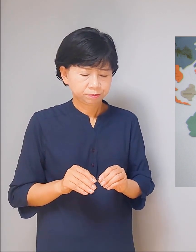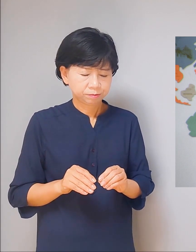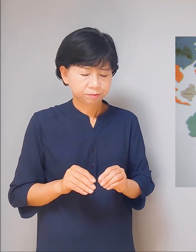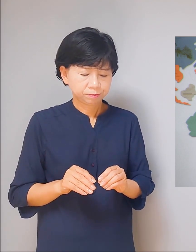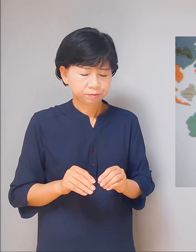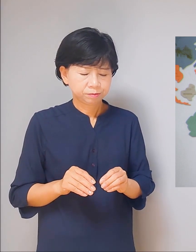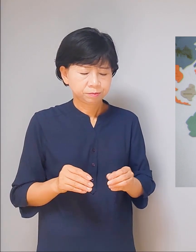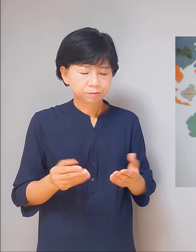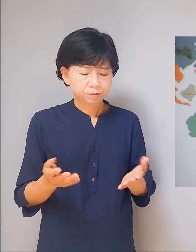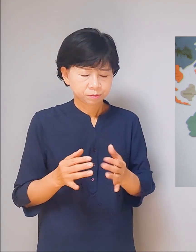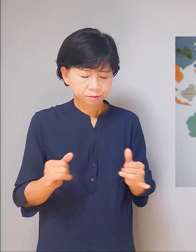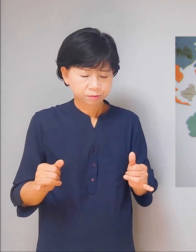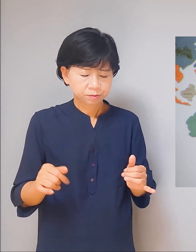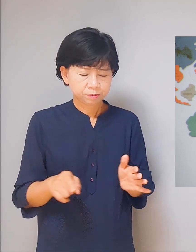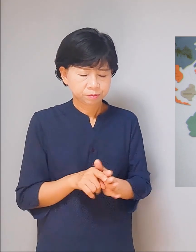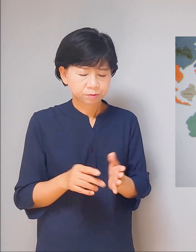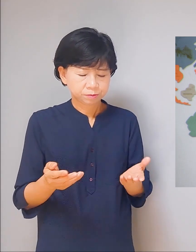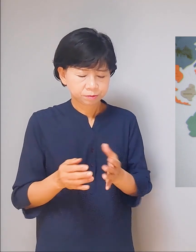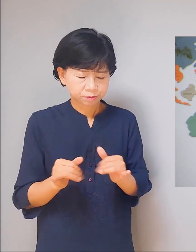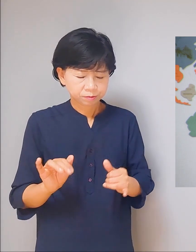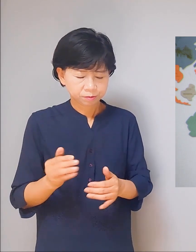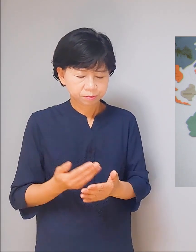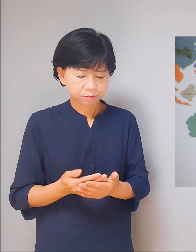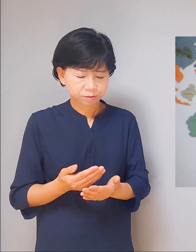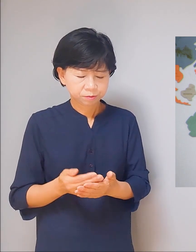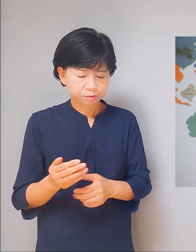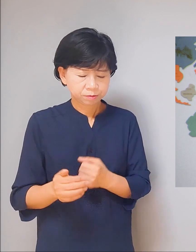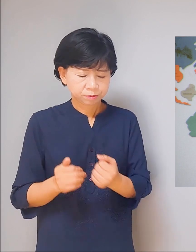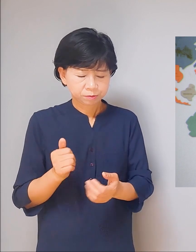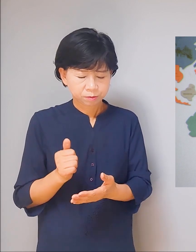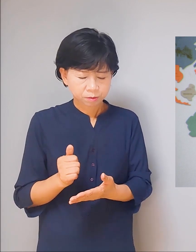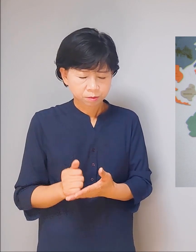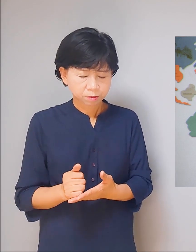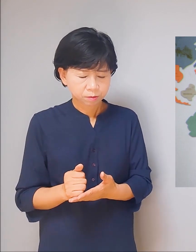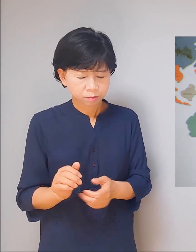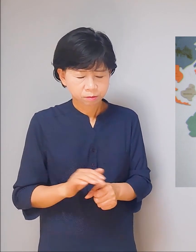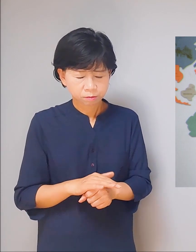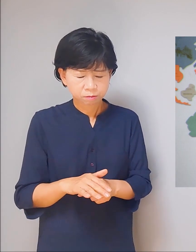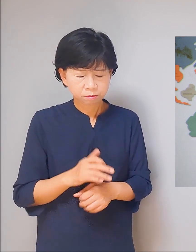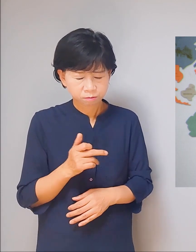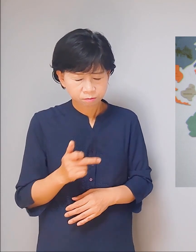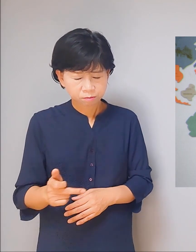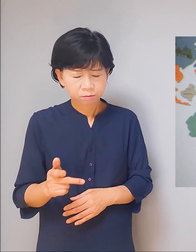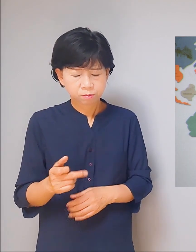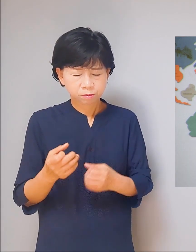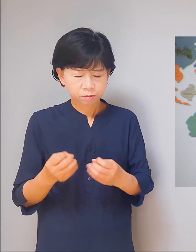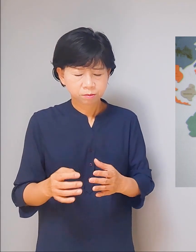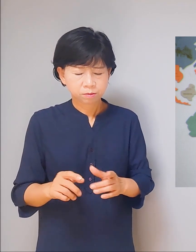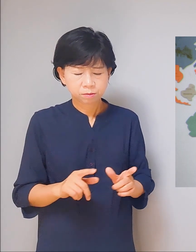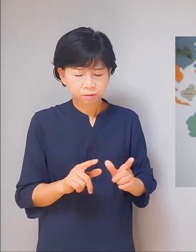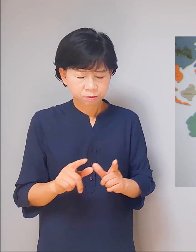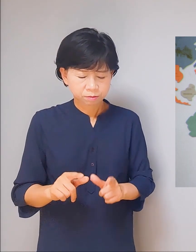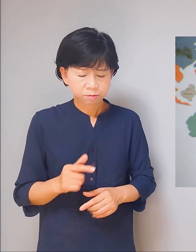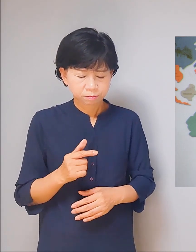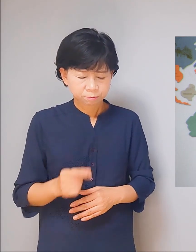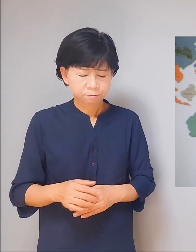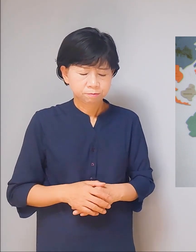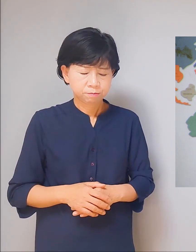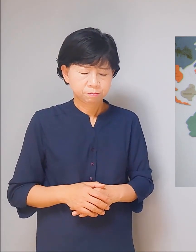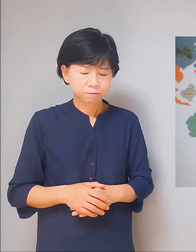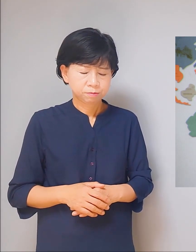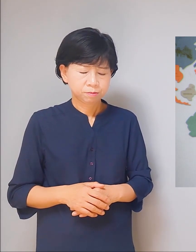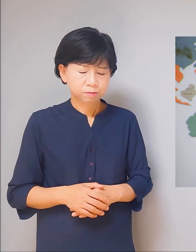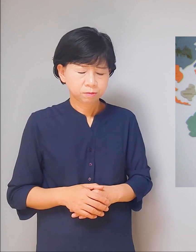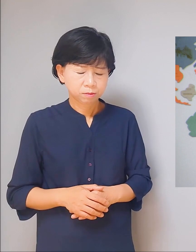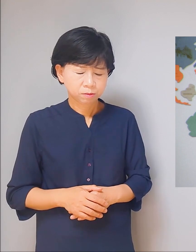하나님 도와주시옵소서. 너무나도 하나님이 우리를 많이 사랑하시는데 이제는 새 삶을 살아야 되는데 여전히 현상 유지에